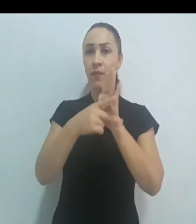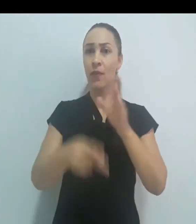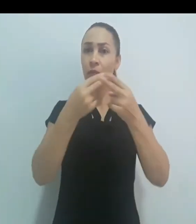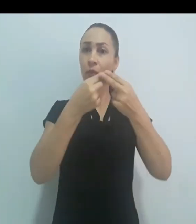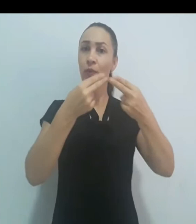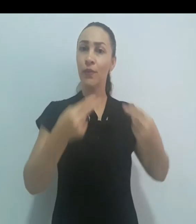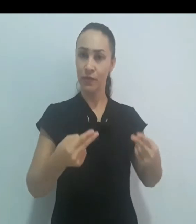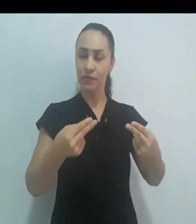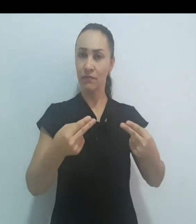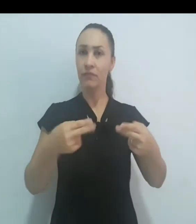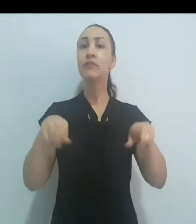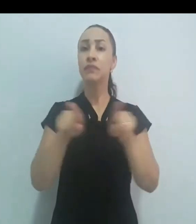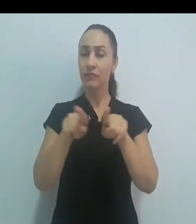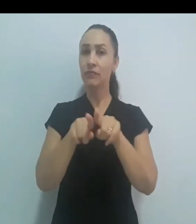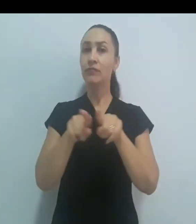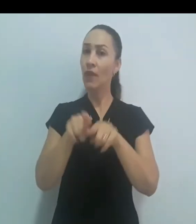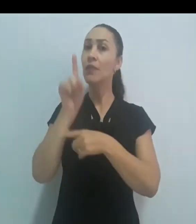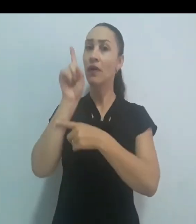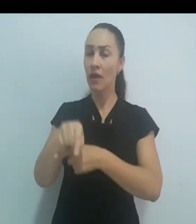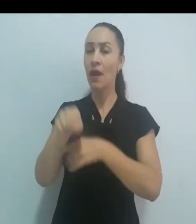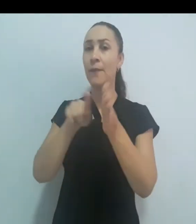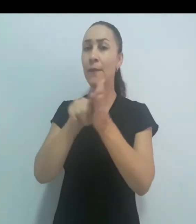na Unimontes e também